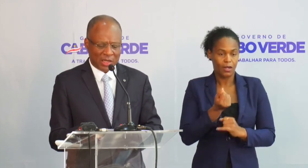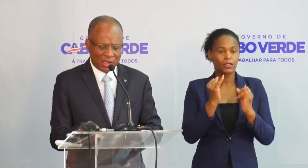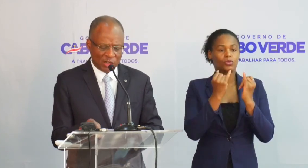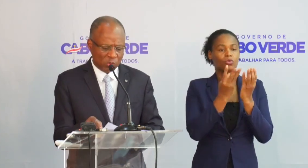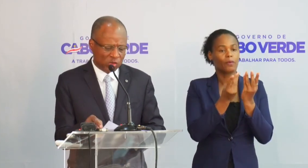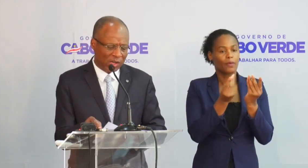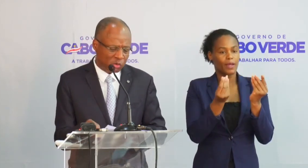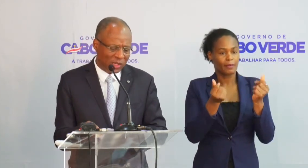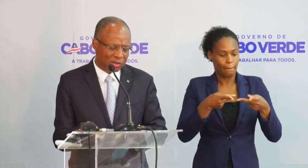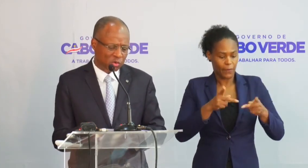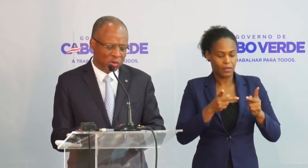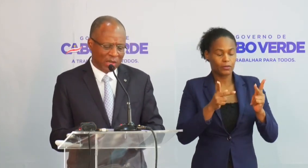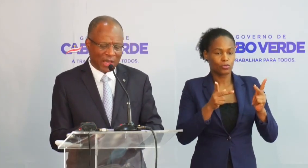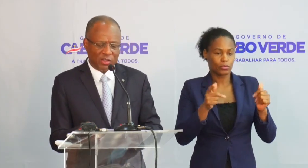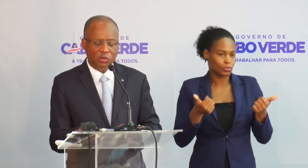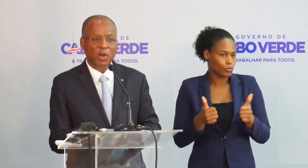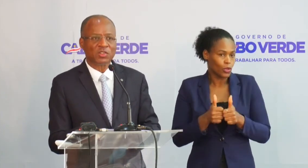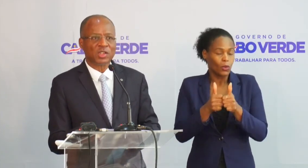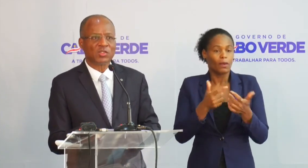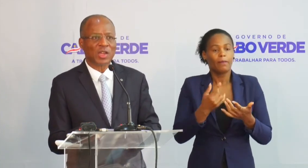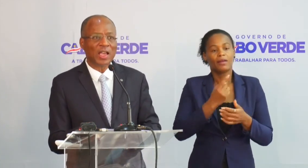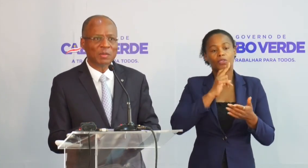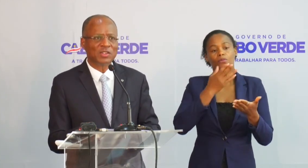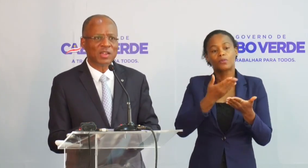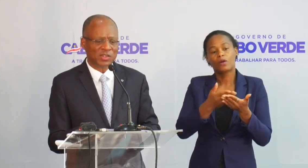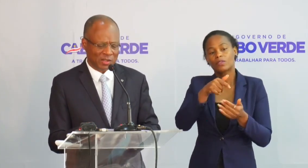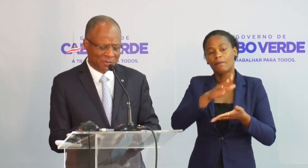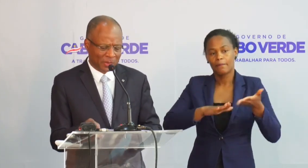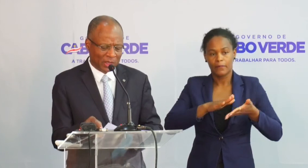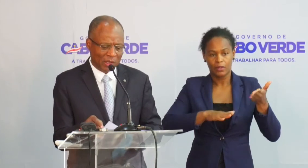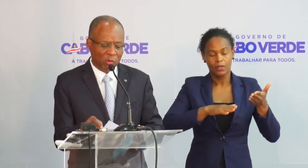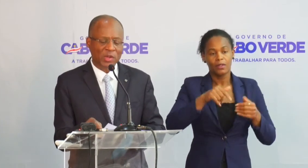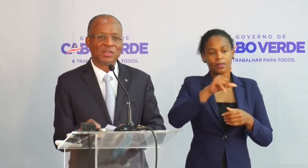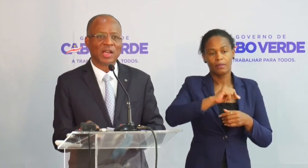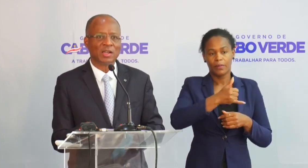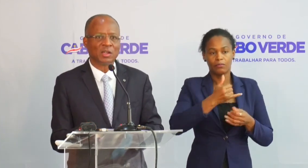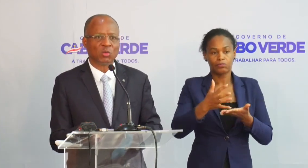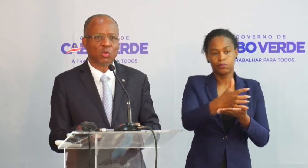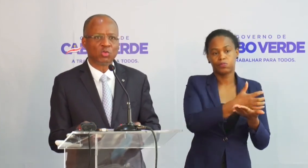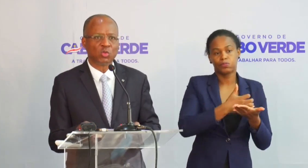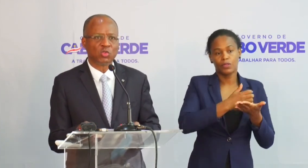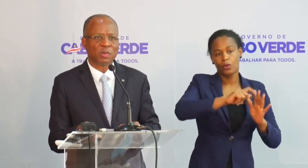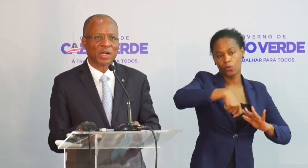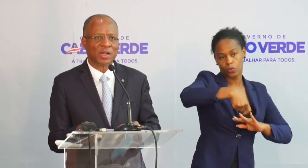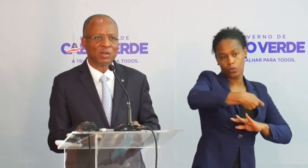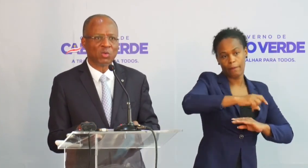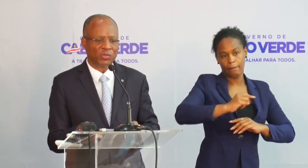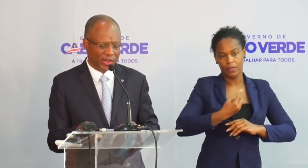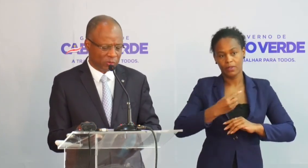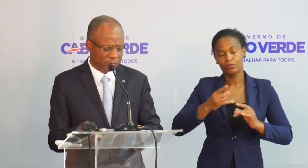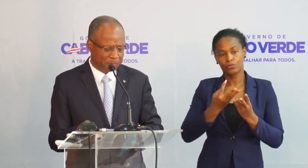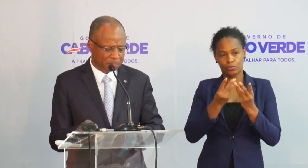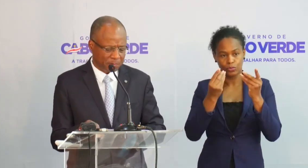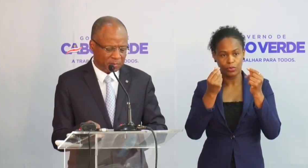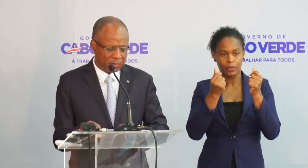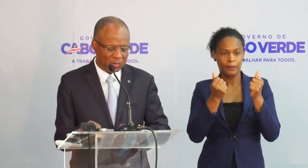e mecanismos ajustados às respostas à emergência e mobilizar recursos para o